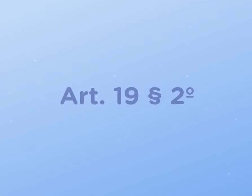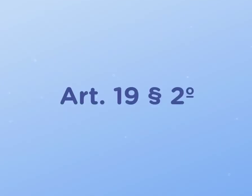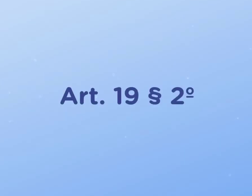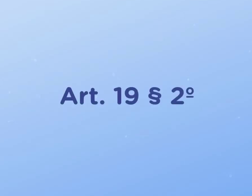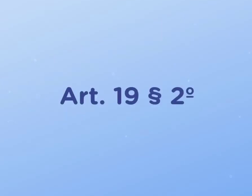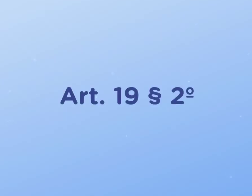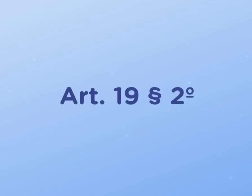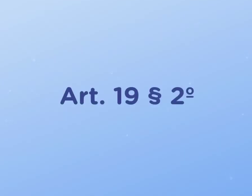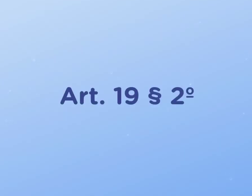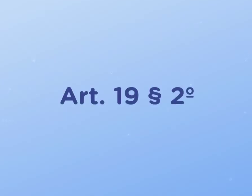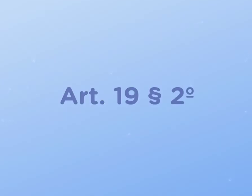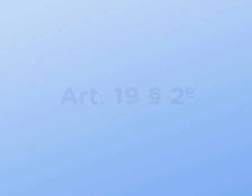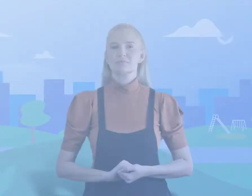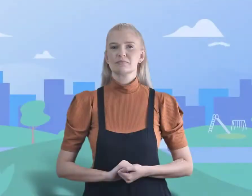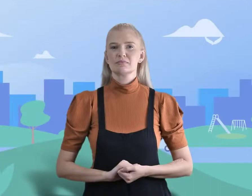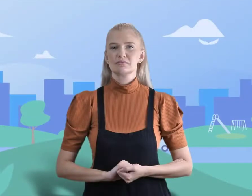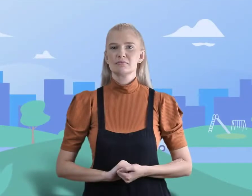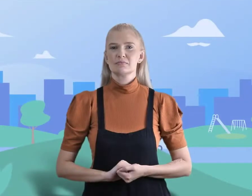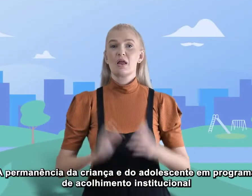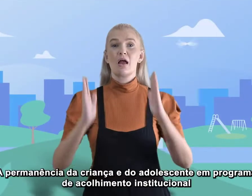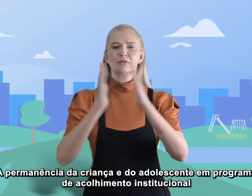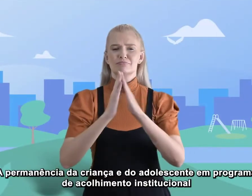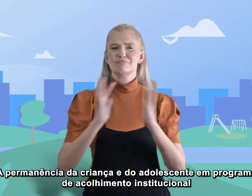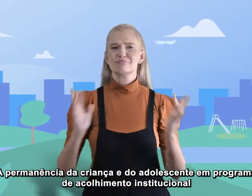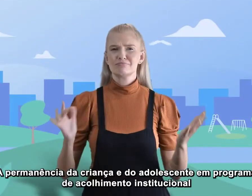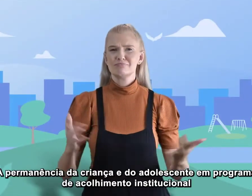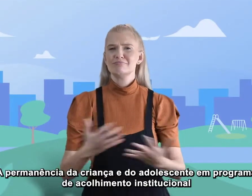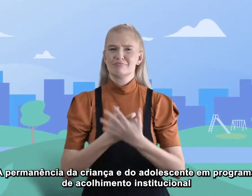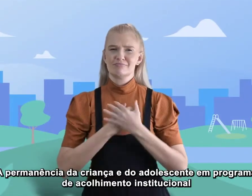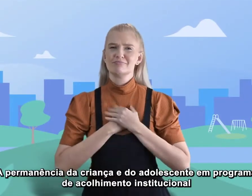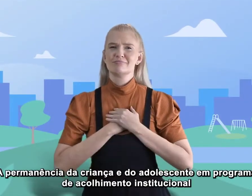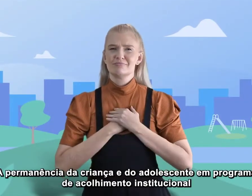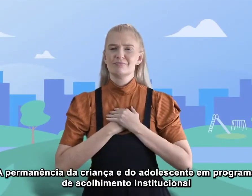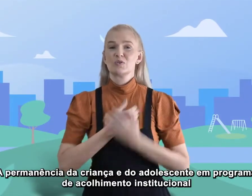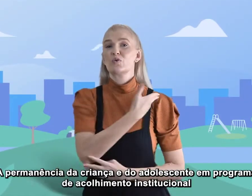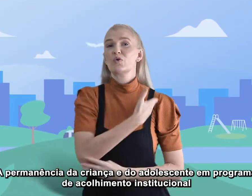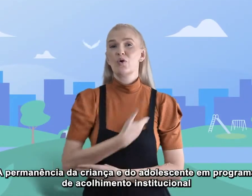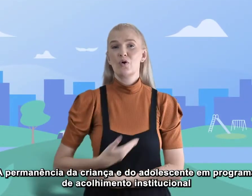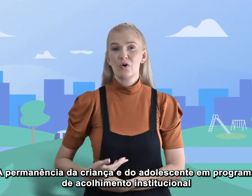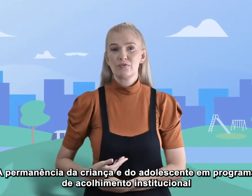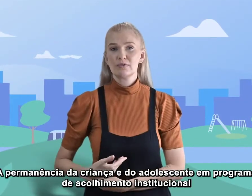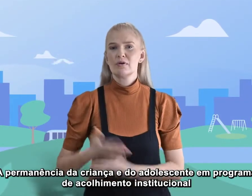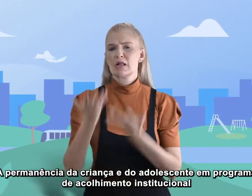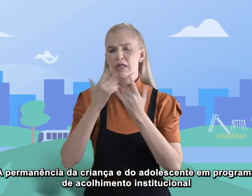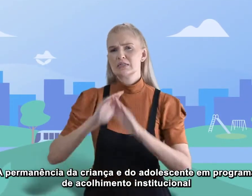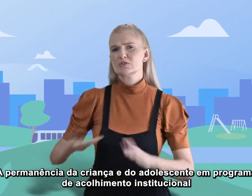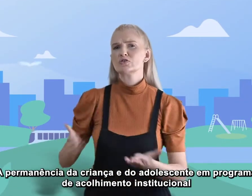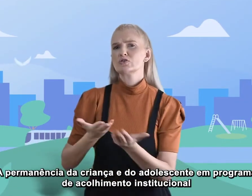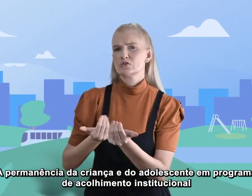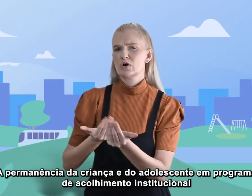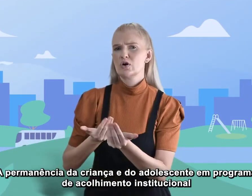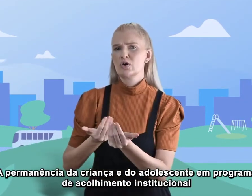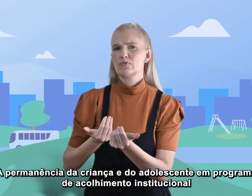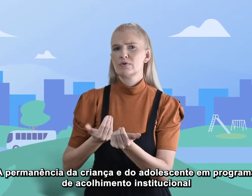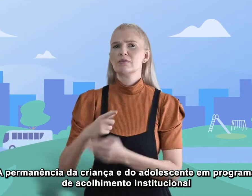Artigo 19, parágrafo 2º. A permanência da criança e do adolescente em programa de acolhimento institucional não